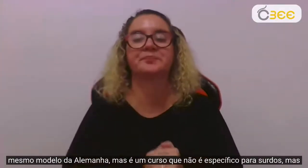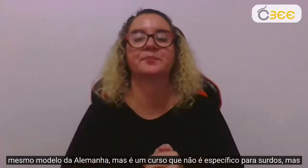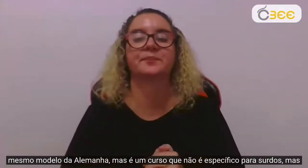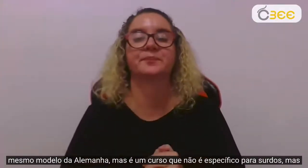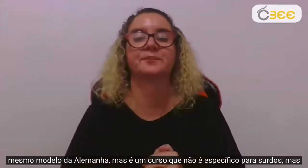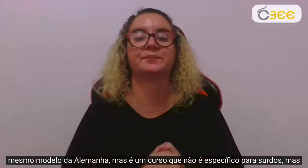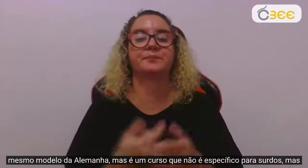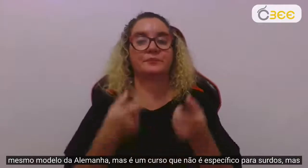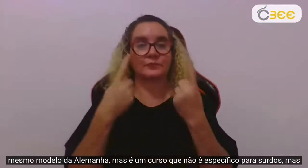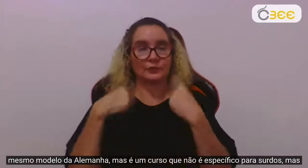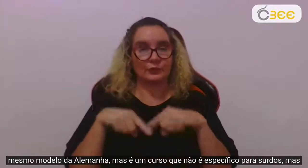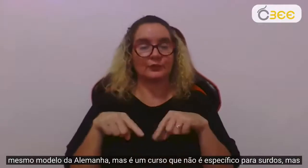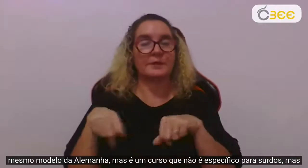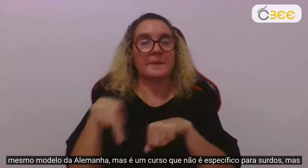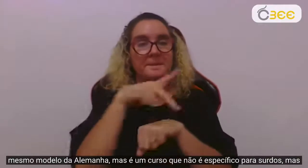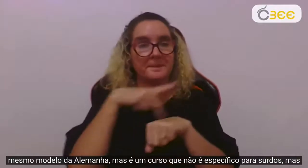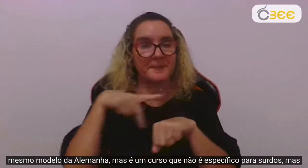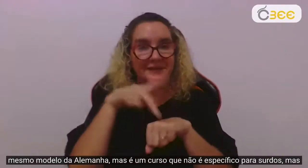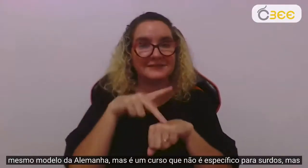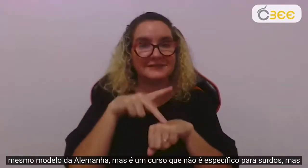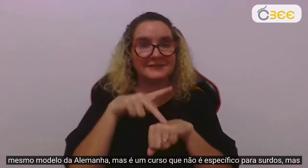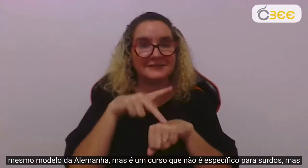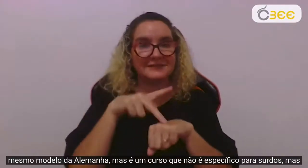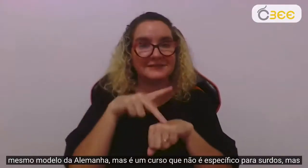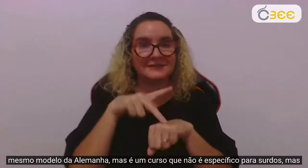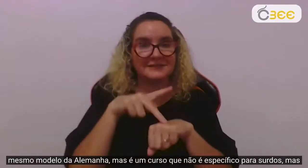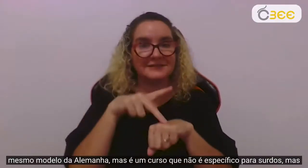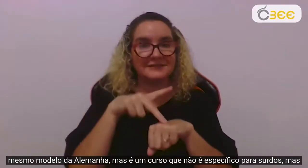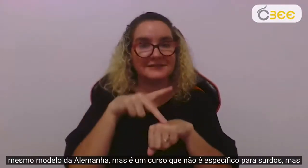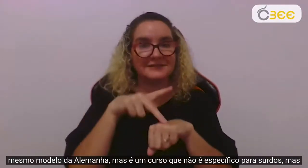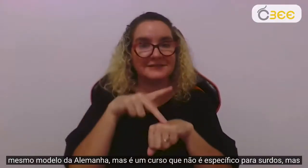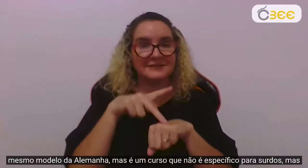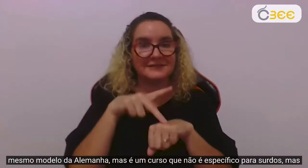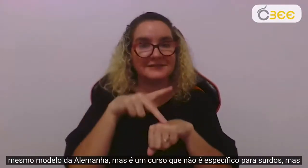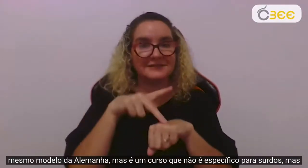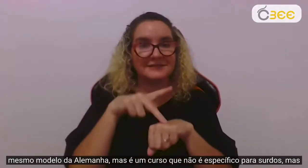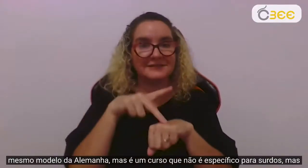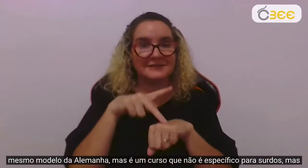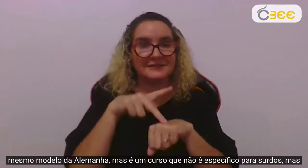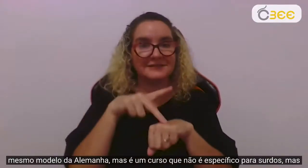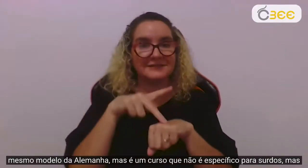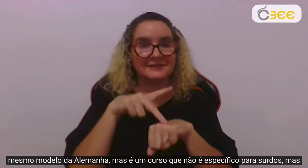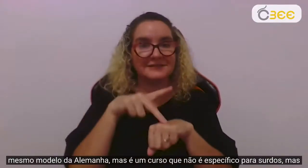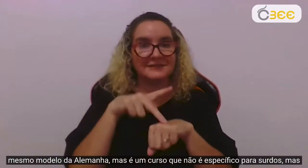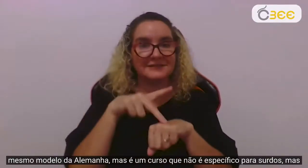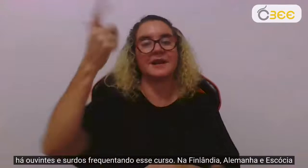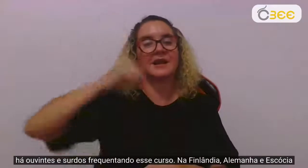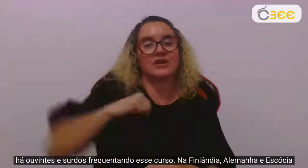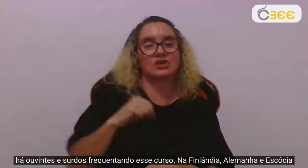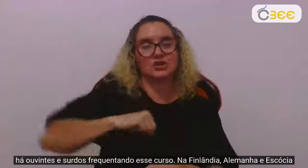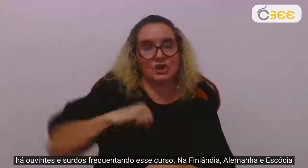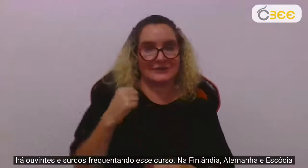mas é um curso que não é específico para surdos, mas há ouvintes e surdos frequentando esse